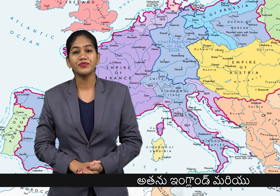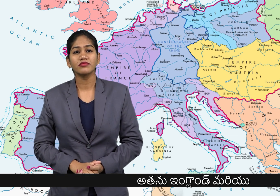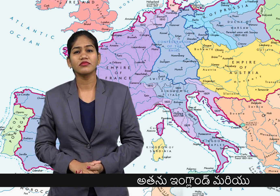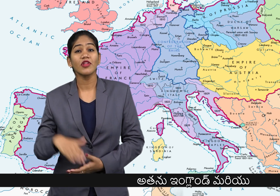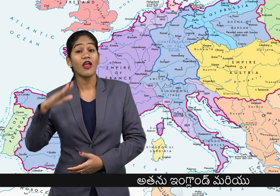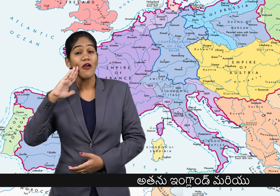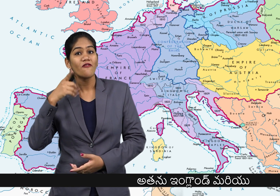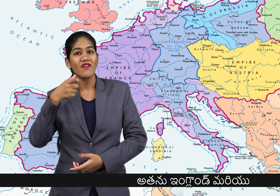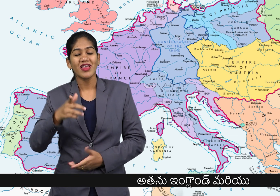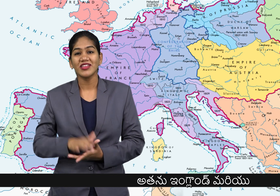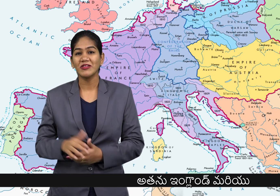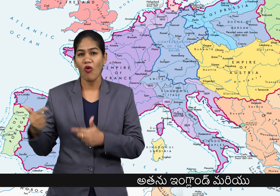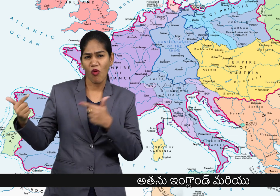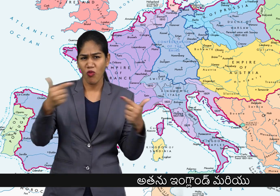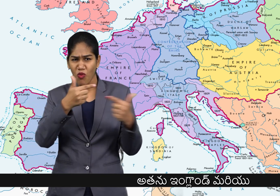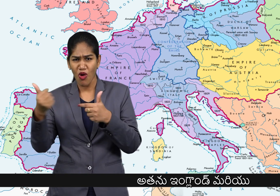అతను ఇంగ్లాండ్ మరియు